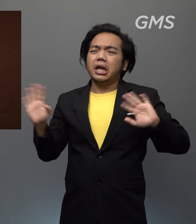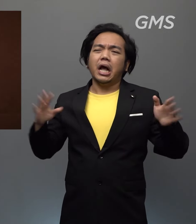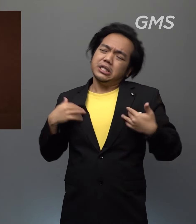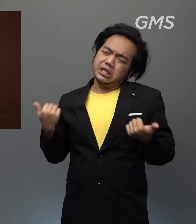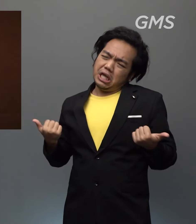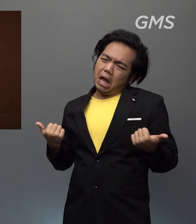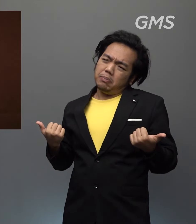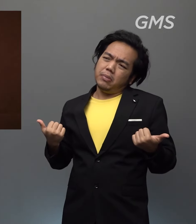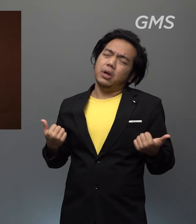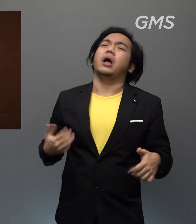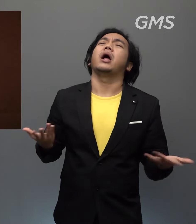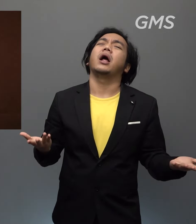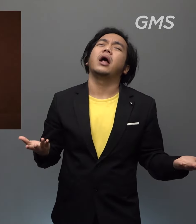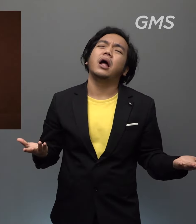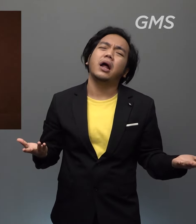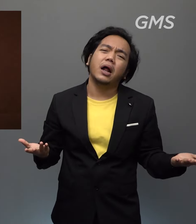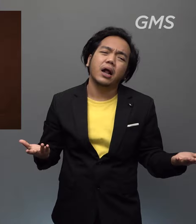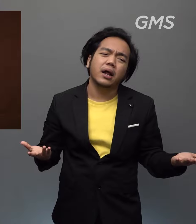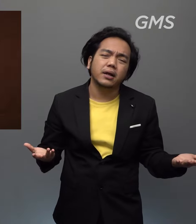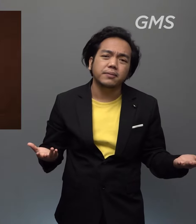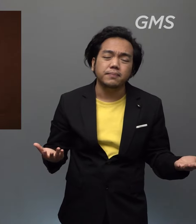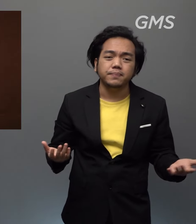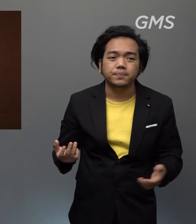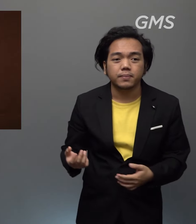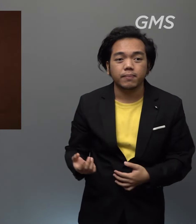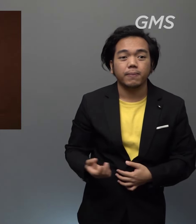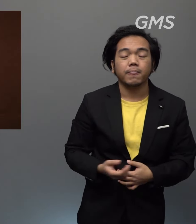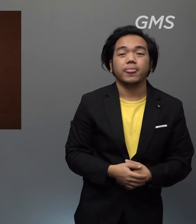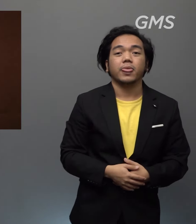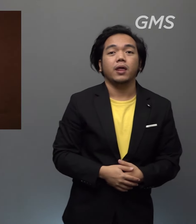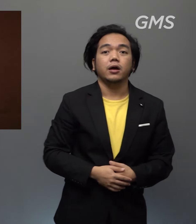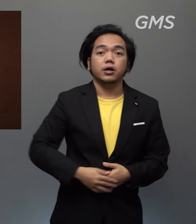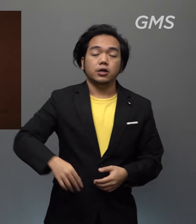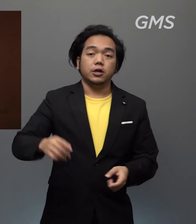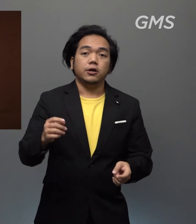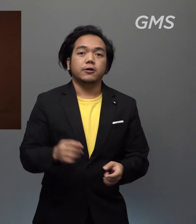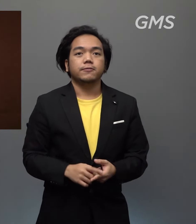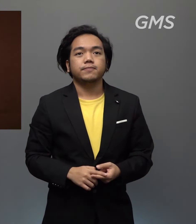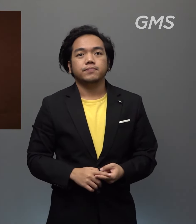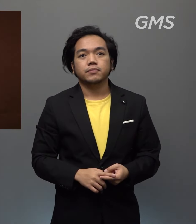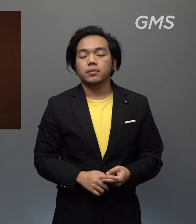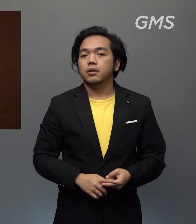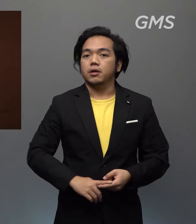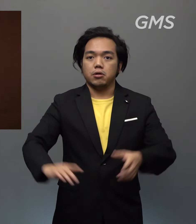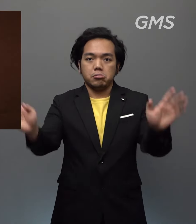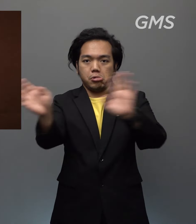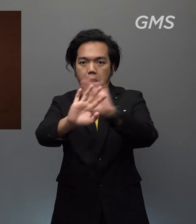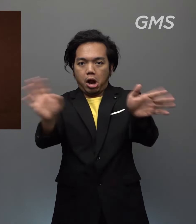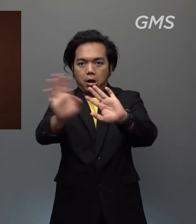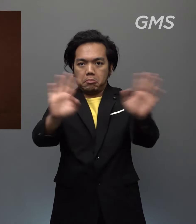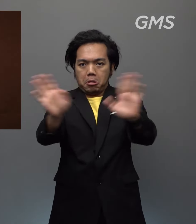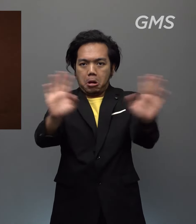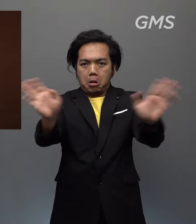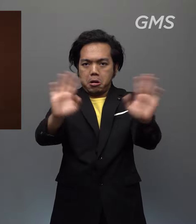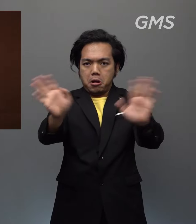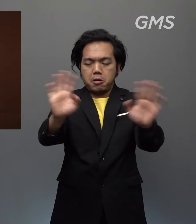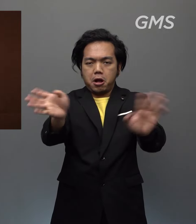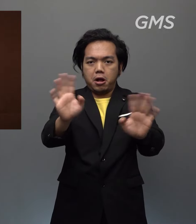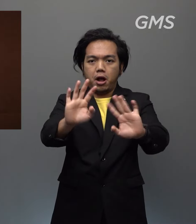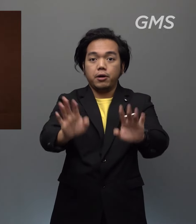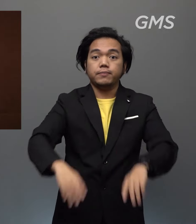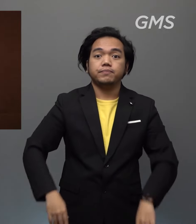nyaman, lebih mendukung. Nah, sampaikanlah apa yang menjadi rancanganmu bagi hidupku. Enggak saudara-saudara.